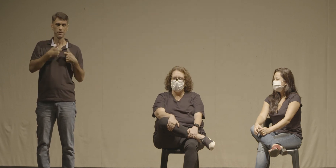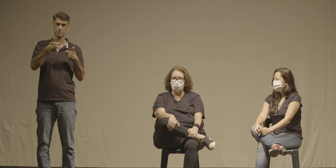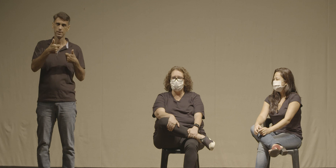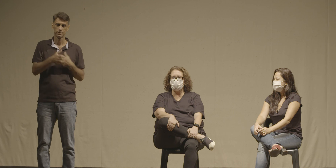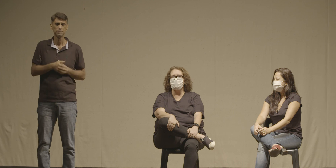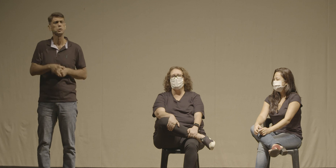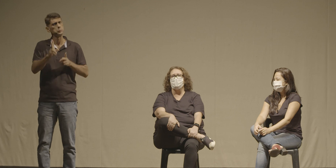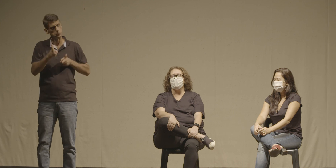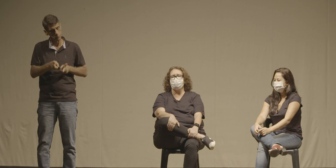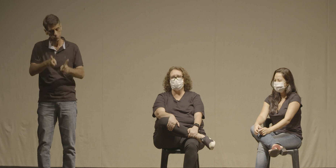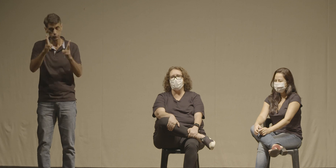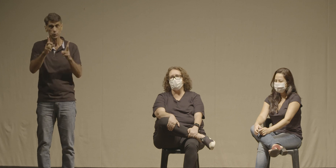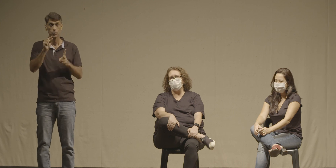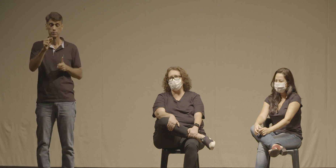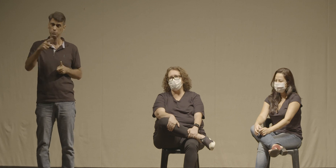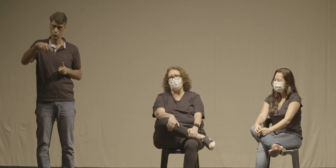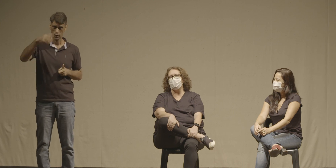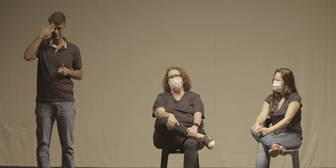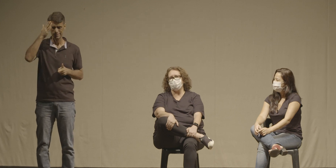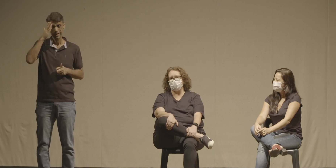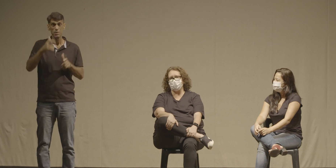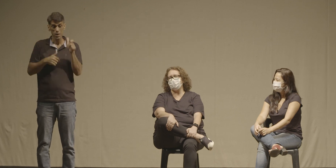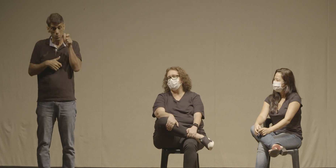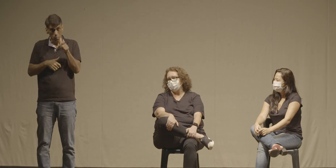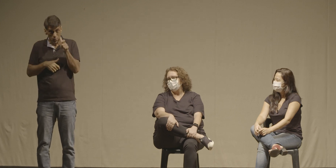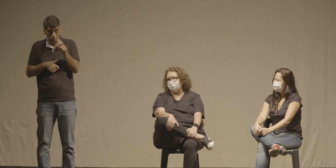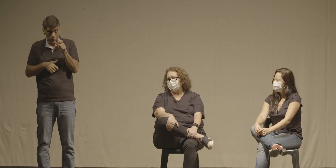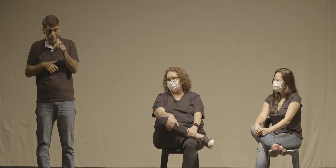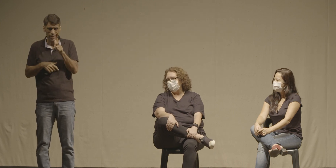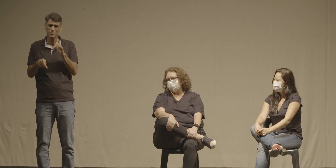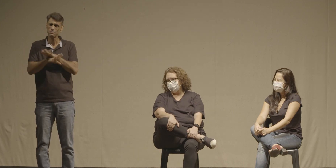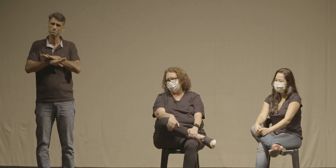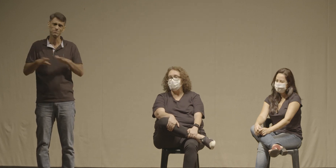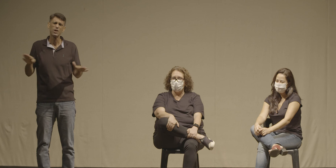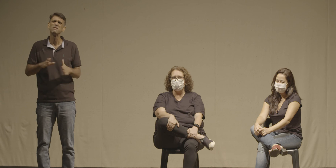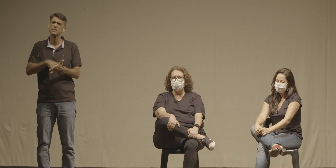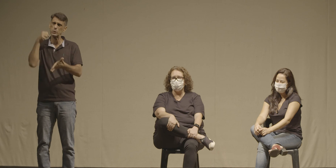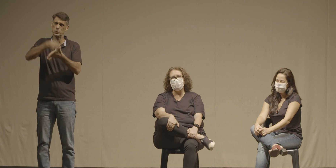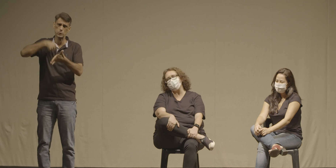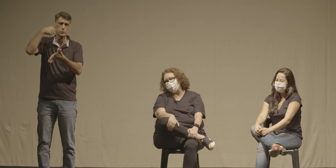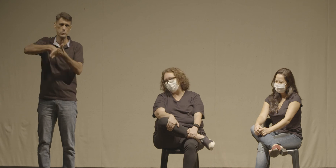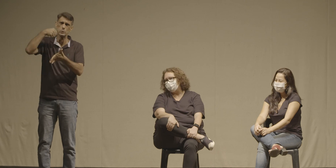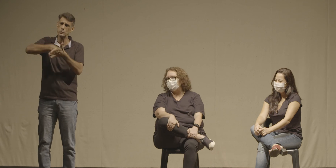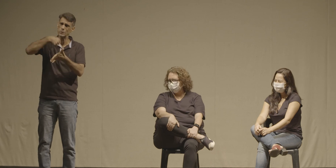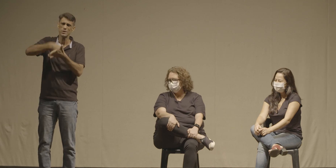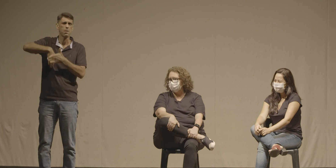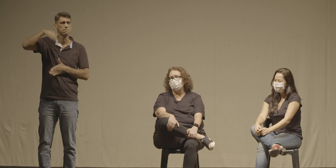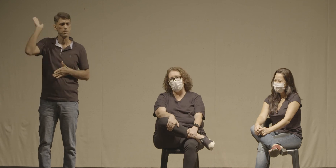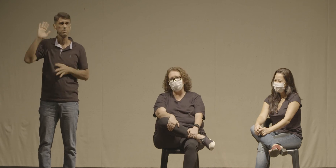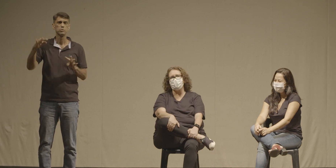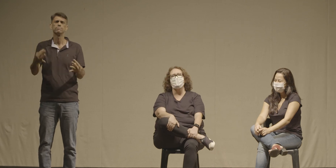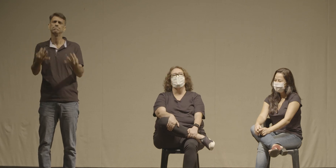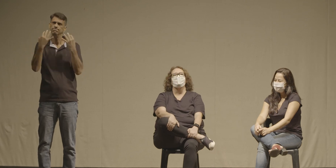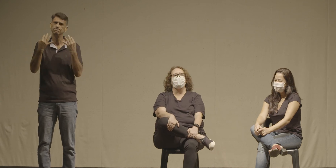e sigamos. E a gente sabe que por ser mulher a gente vai ter que gritar no bom sentido também mais alto para ser